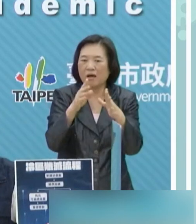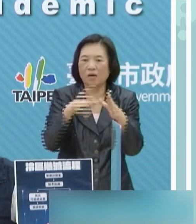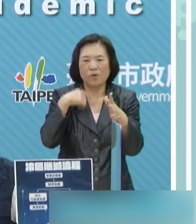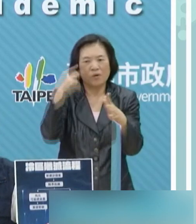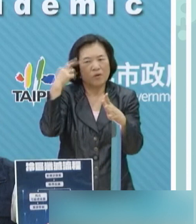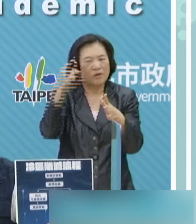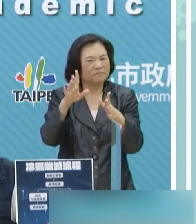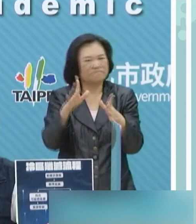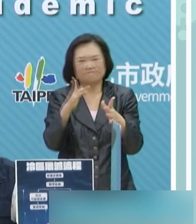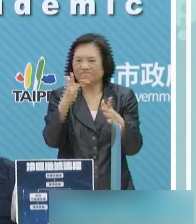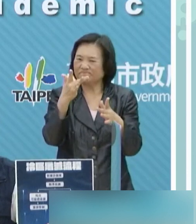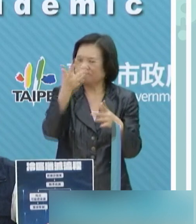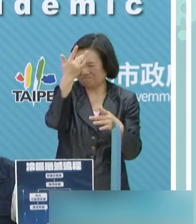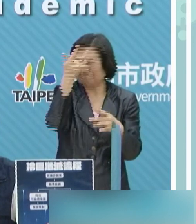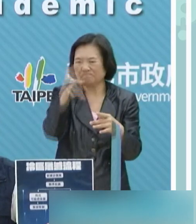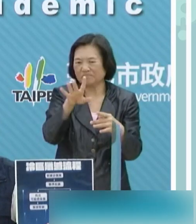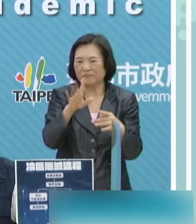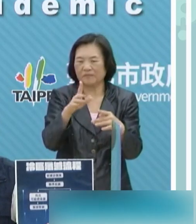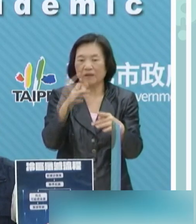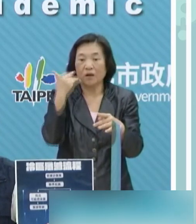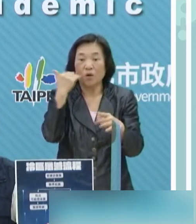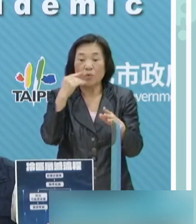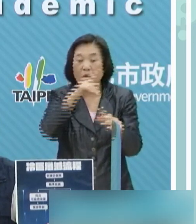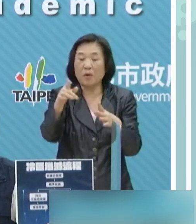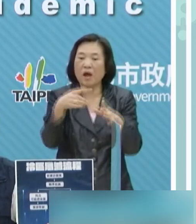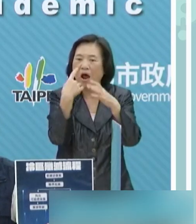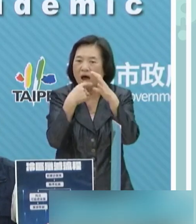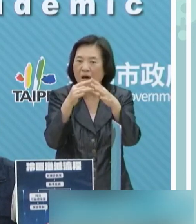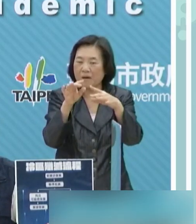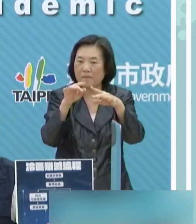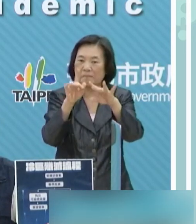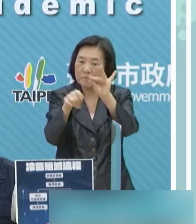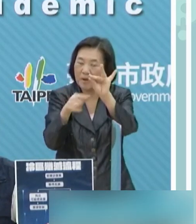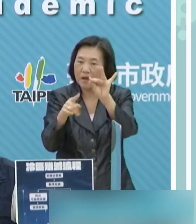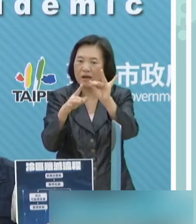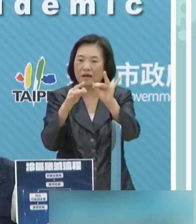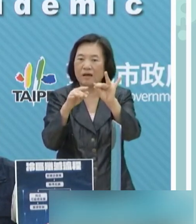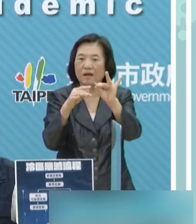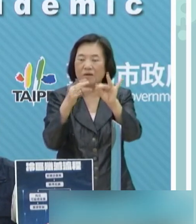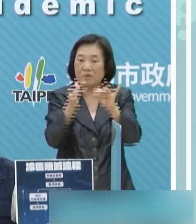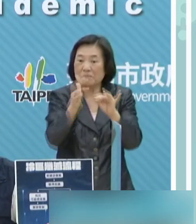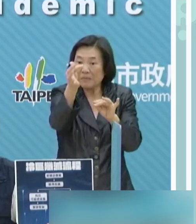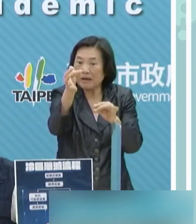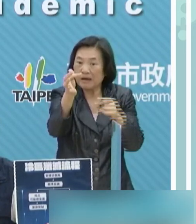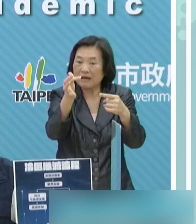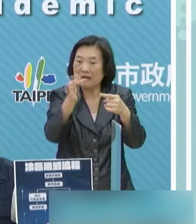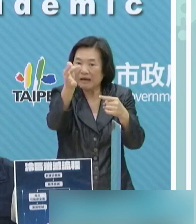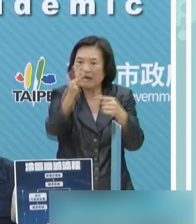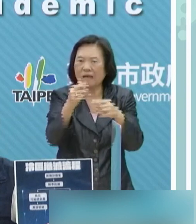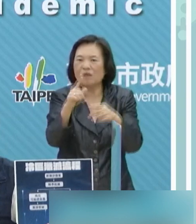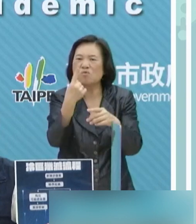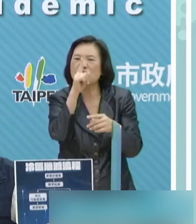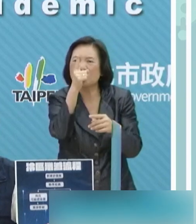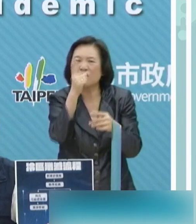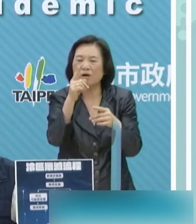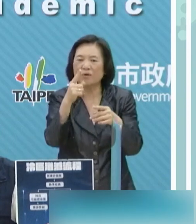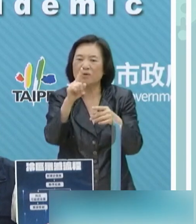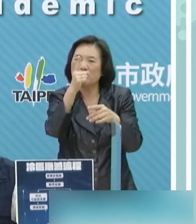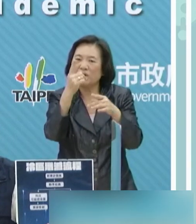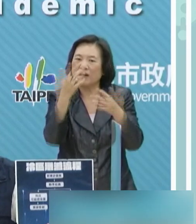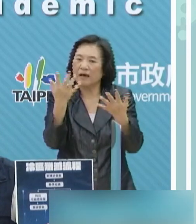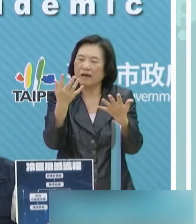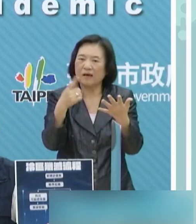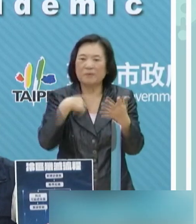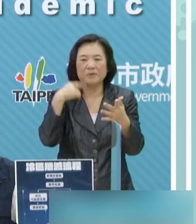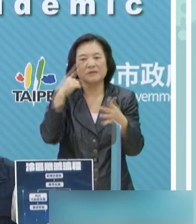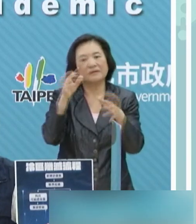候，你知道，我们在思考说，难道没有疫苗，我们就没有办法再回到以前那个哦每